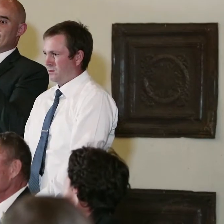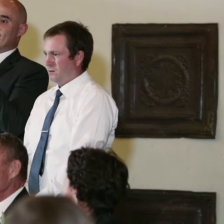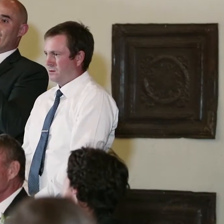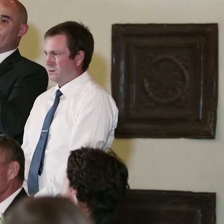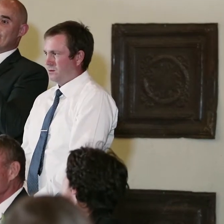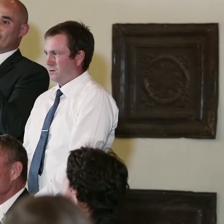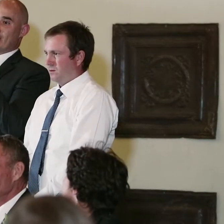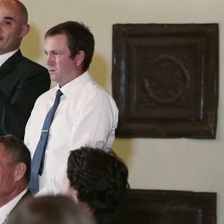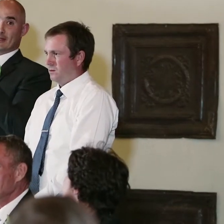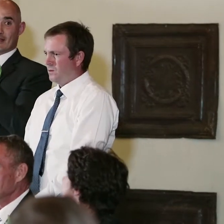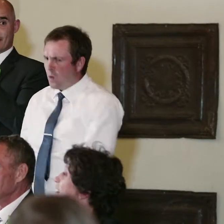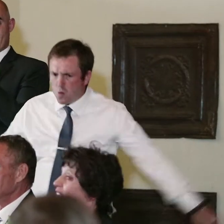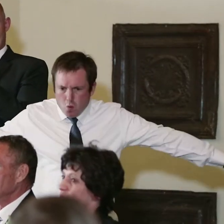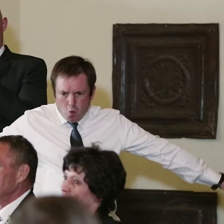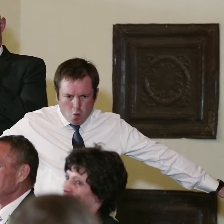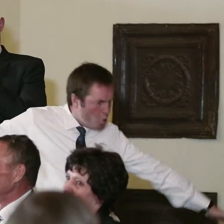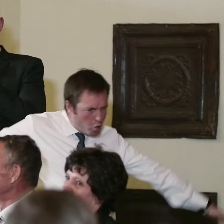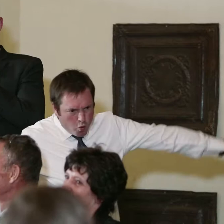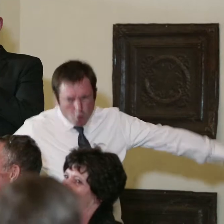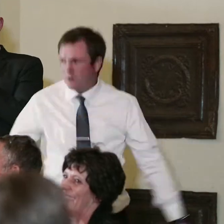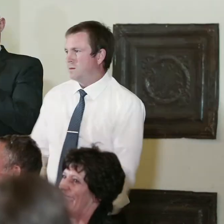for Teaching Airways van Uppington af,